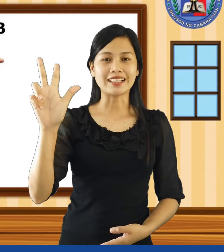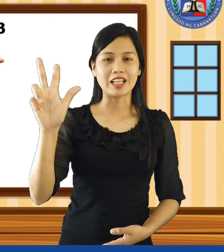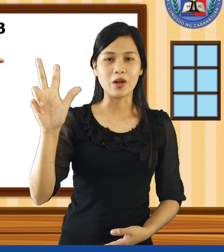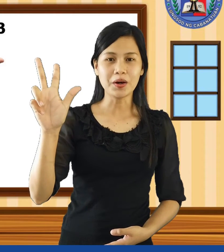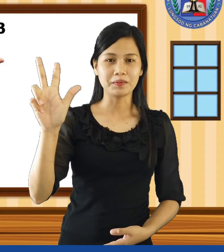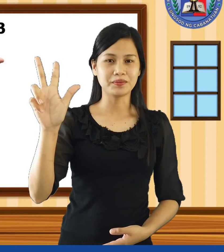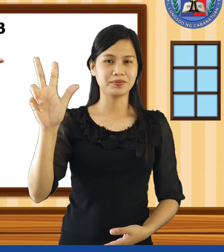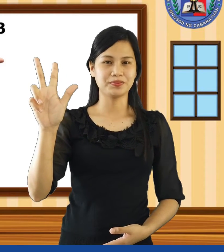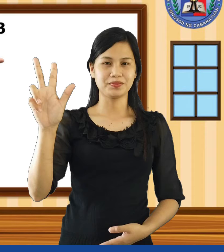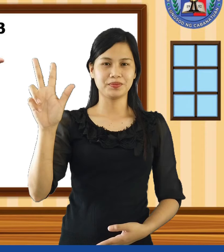Tatlo.